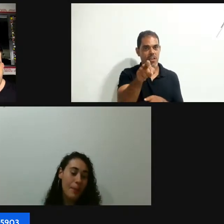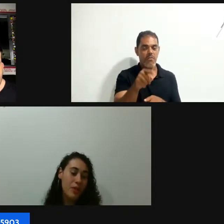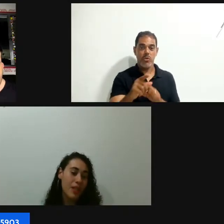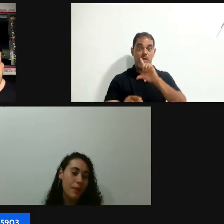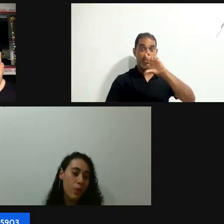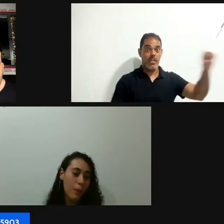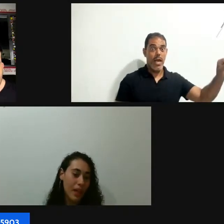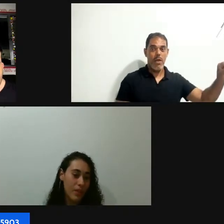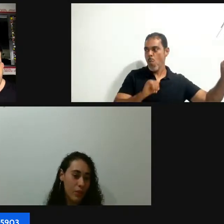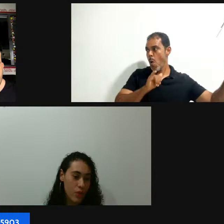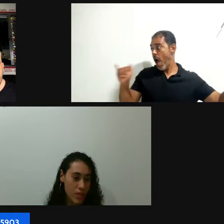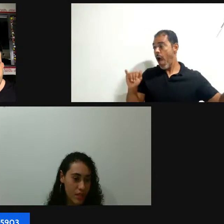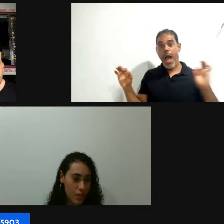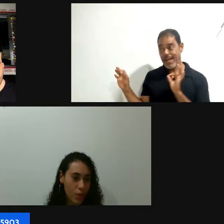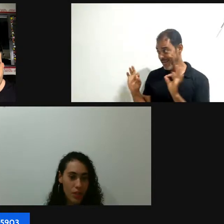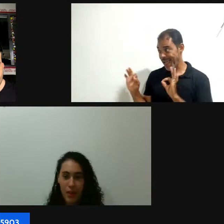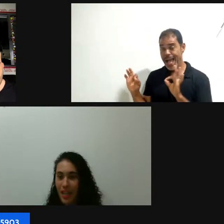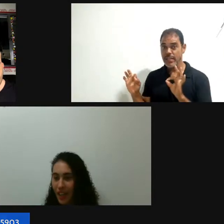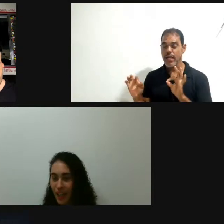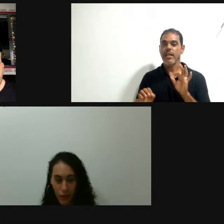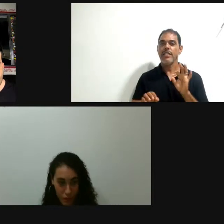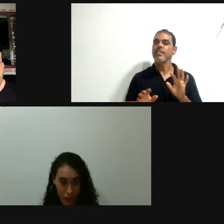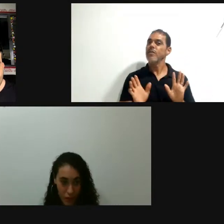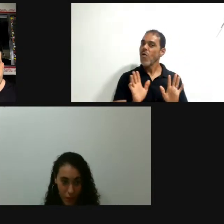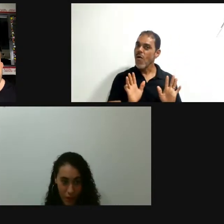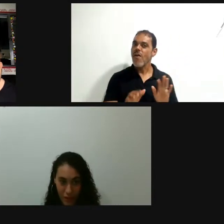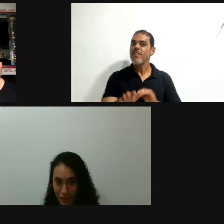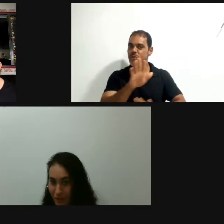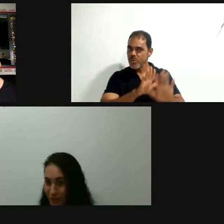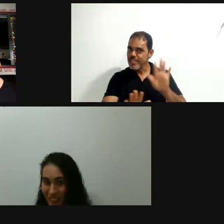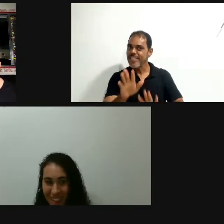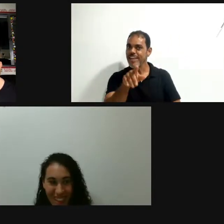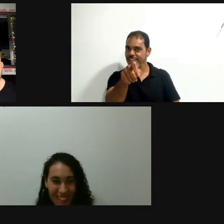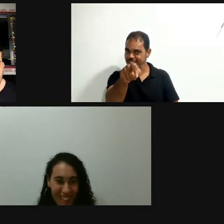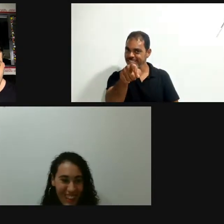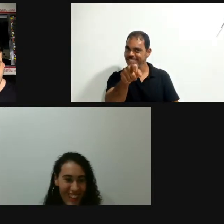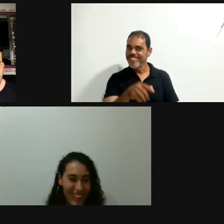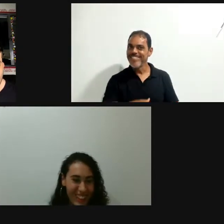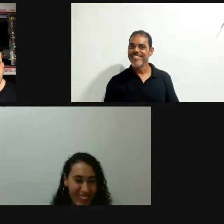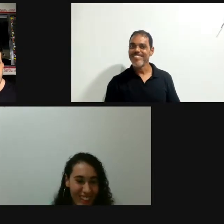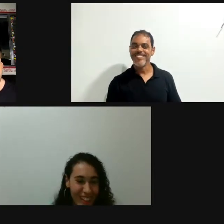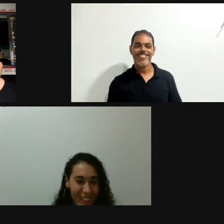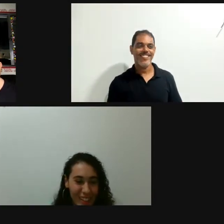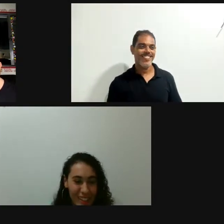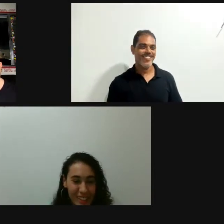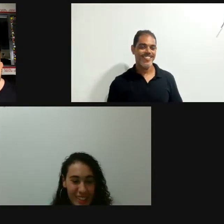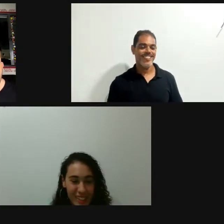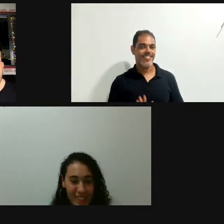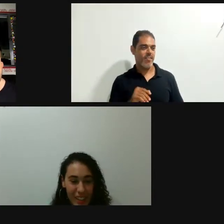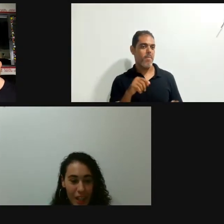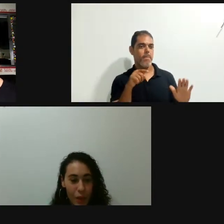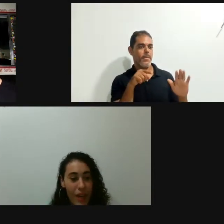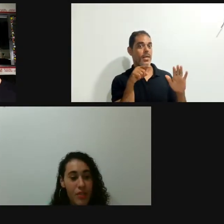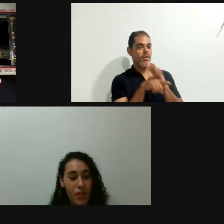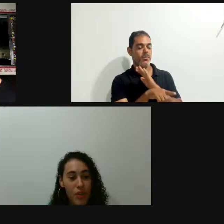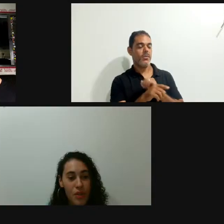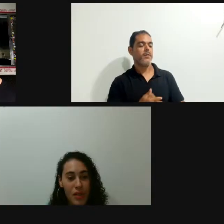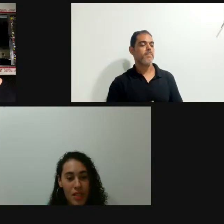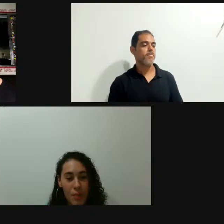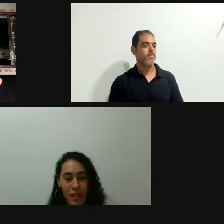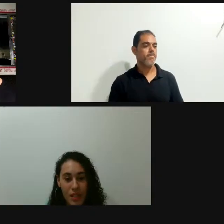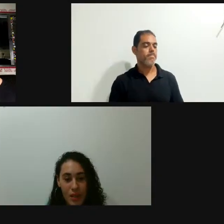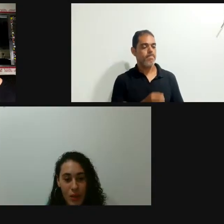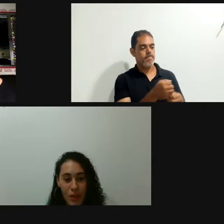A pessoa tá preocupada, viu? Você se cuide, Maria Clara. Você se cuide. Pergunta boa para você. Quais foram